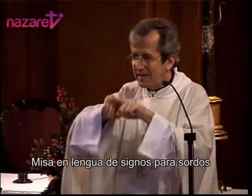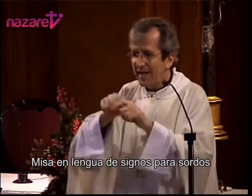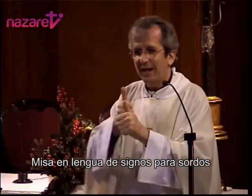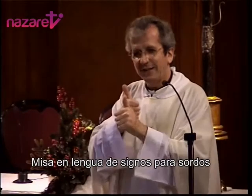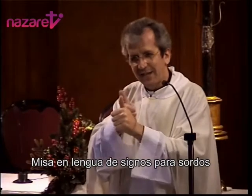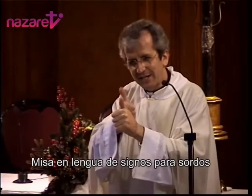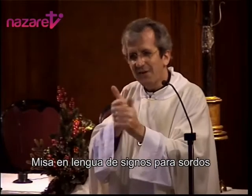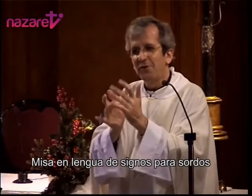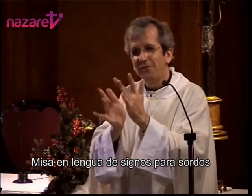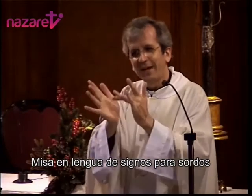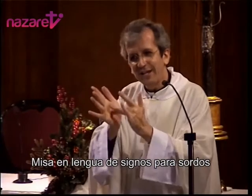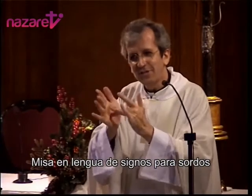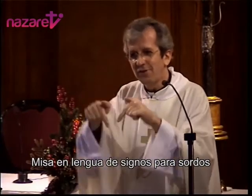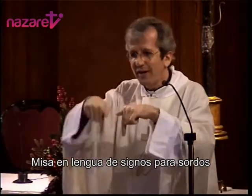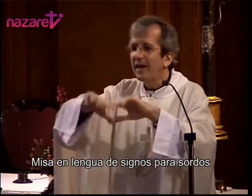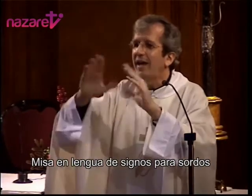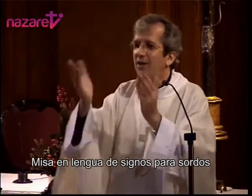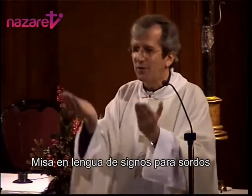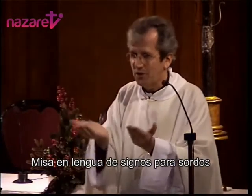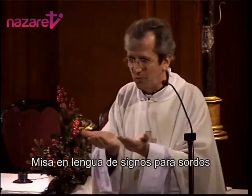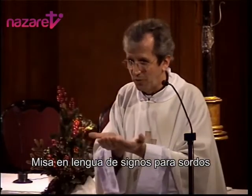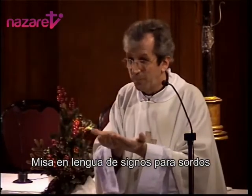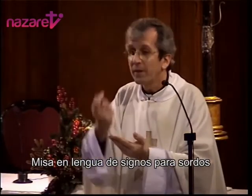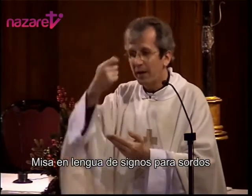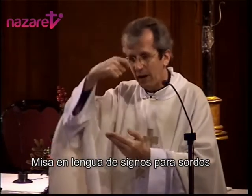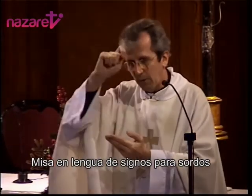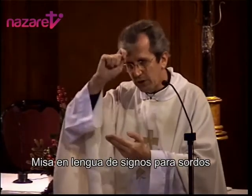ser testigo de Cristo en nuestro mundo. El